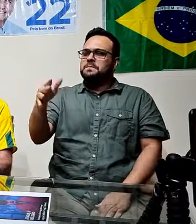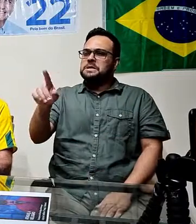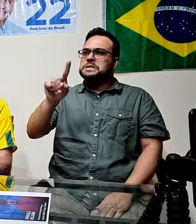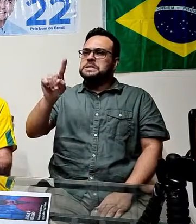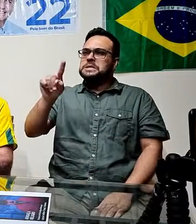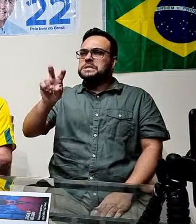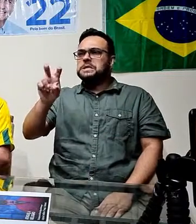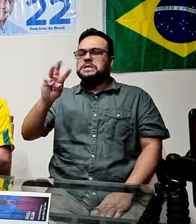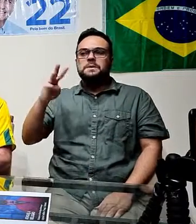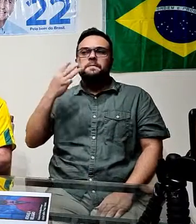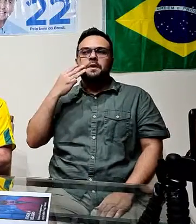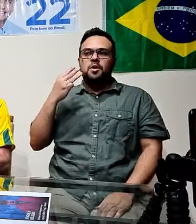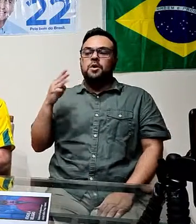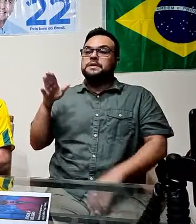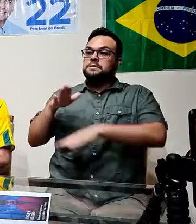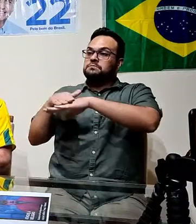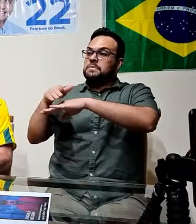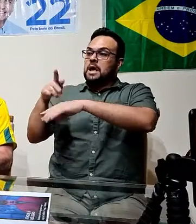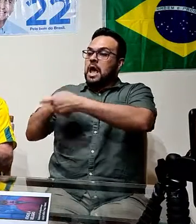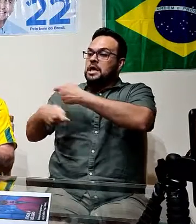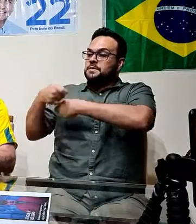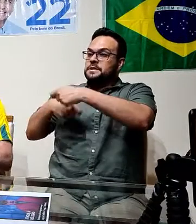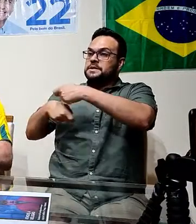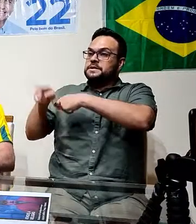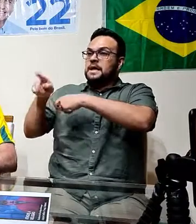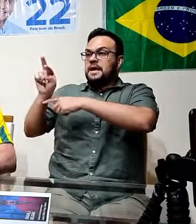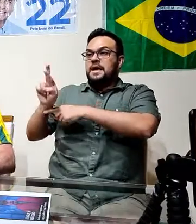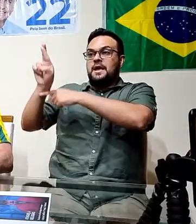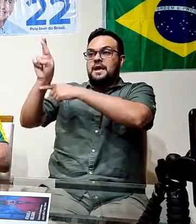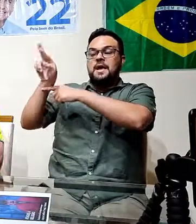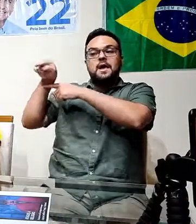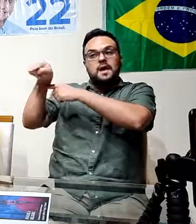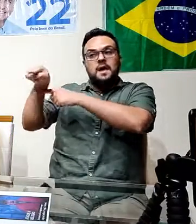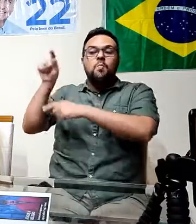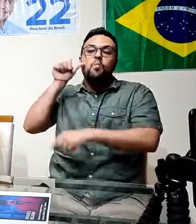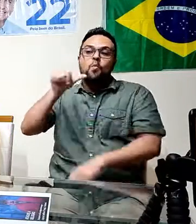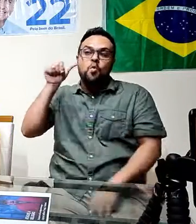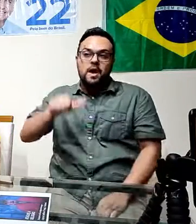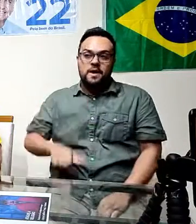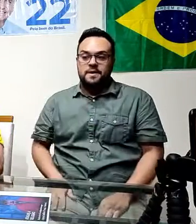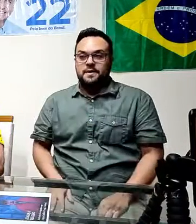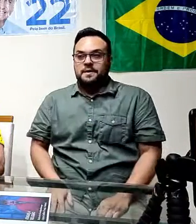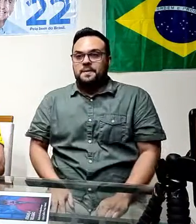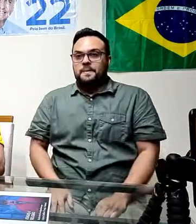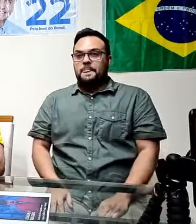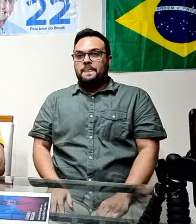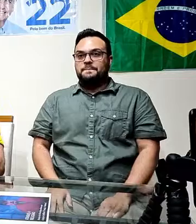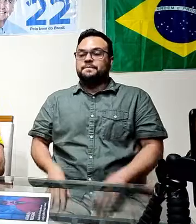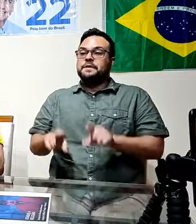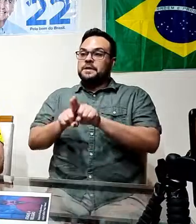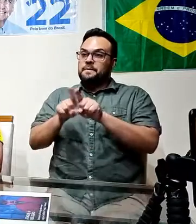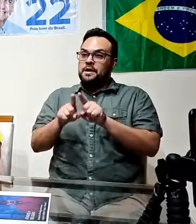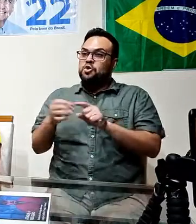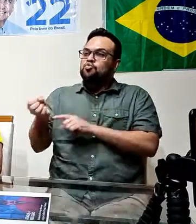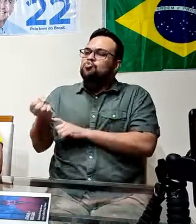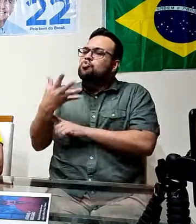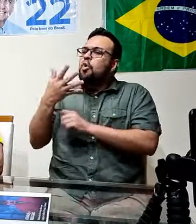milhões, que administram esse recurso são as mulheres. Pegou um novo dado que acabamos de pegar aqui